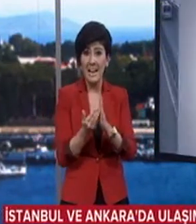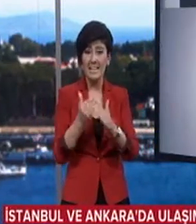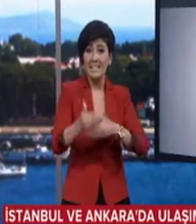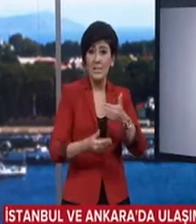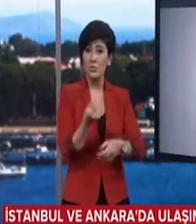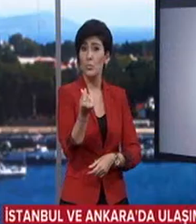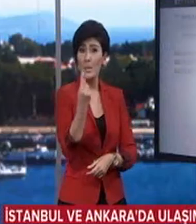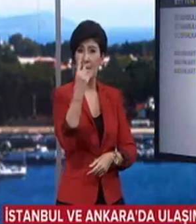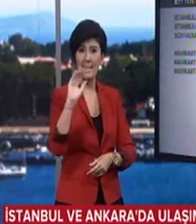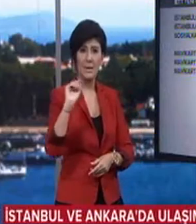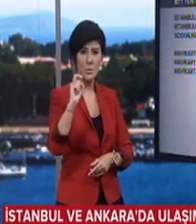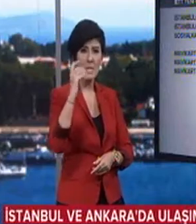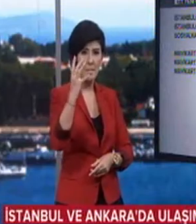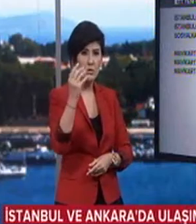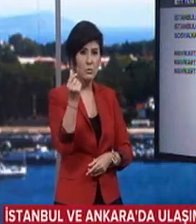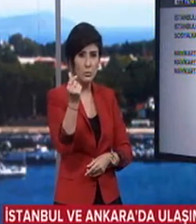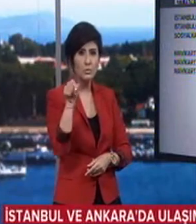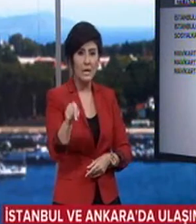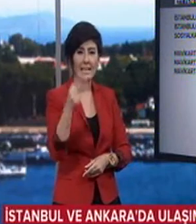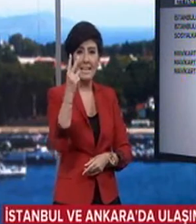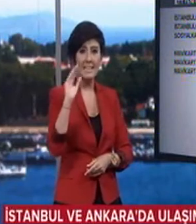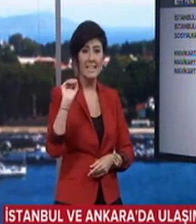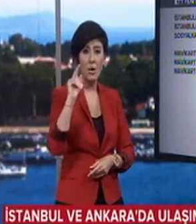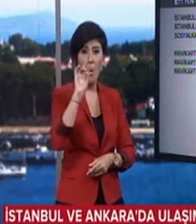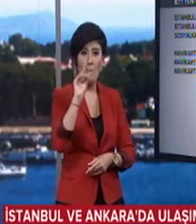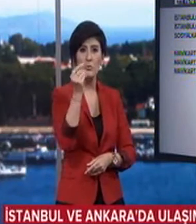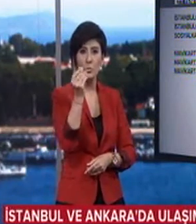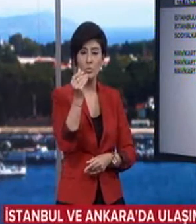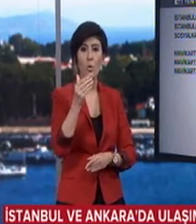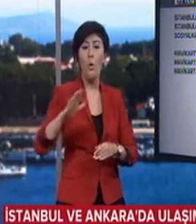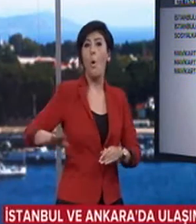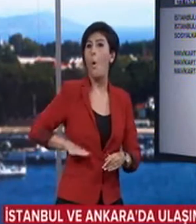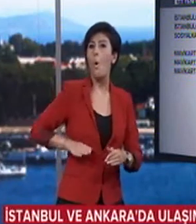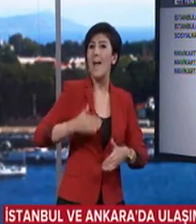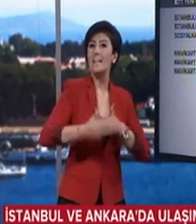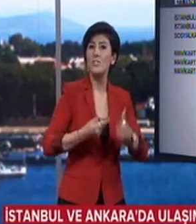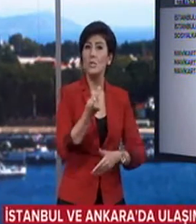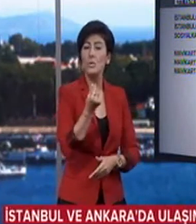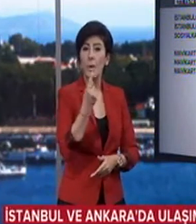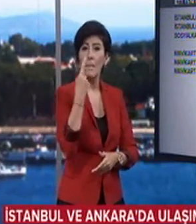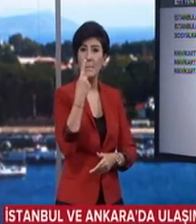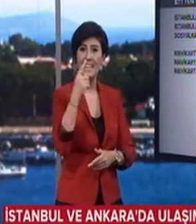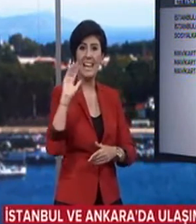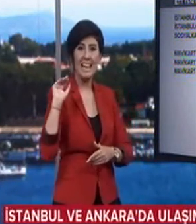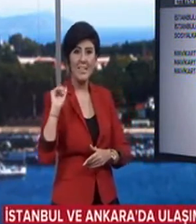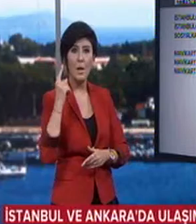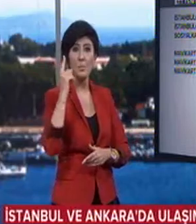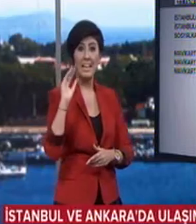bilet geçiş ücreti 1 lira 95 kuruştan 2 lira 15 kuruşa, öğrenci geçiş ücreti 1 liradan